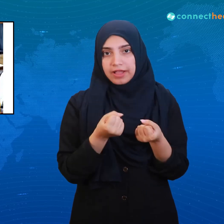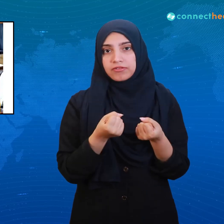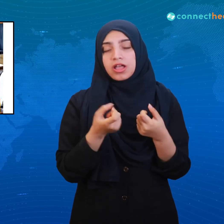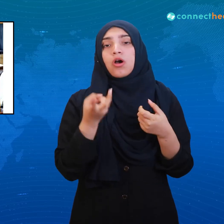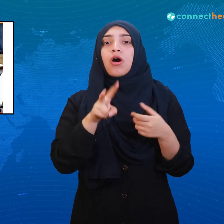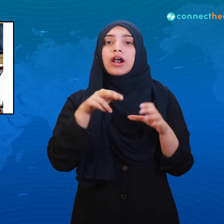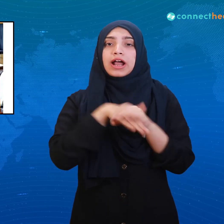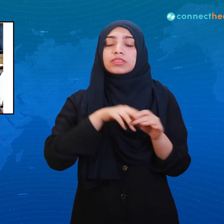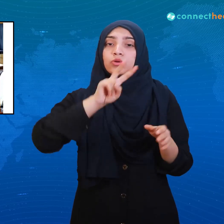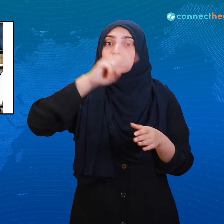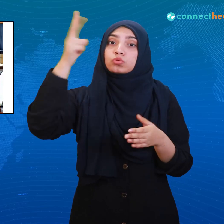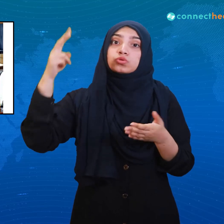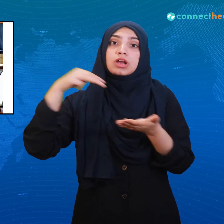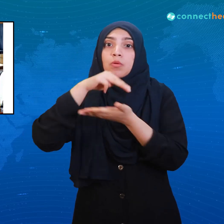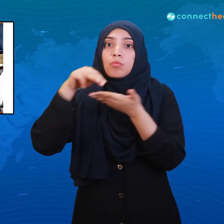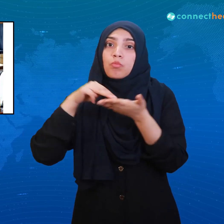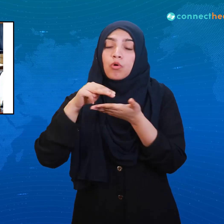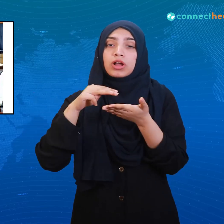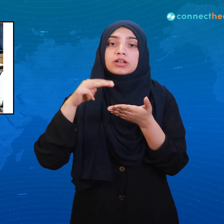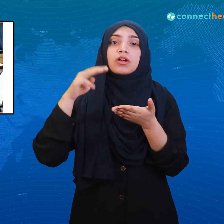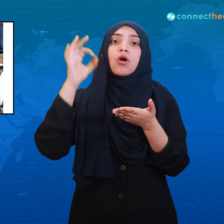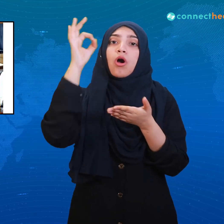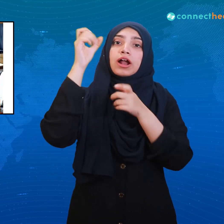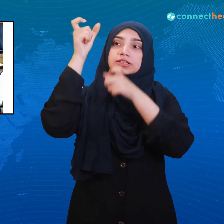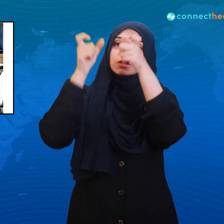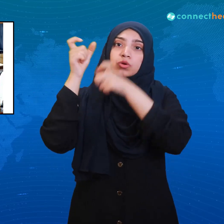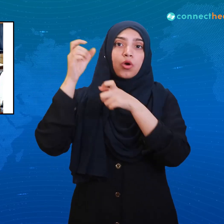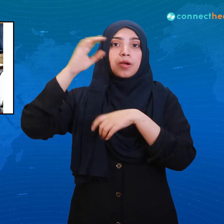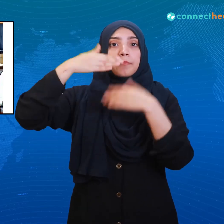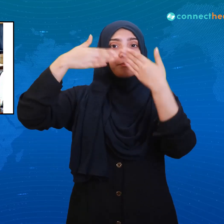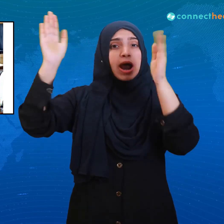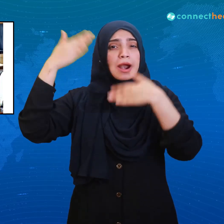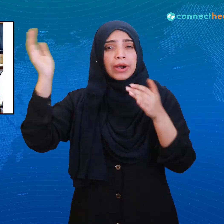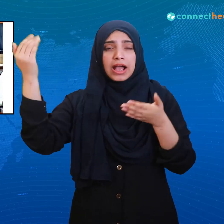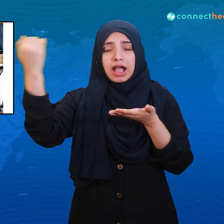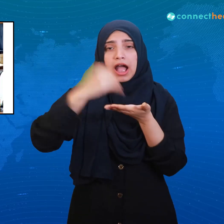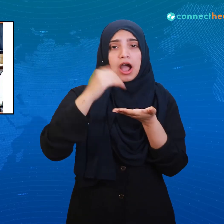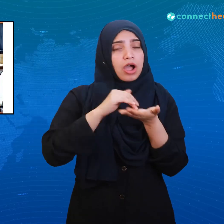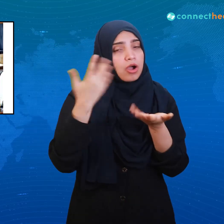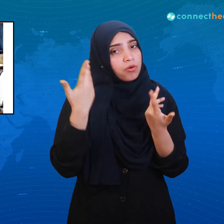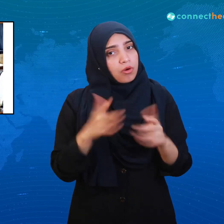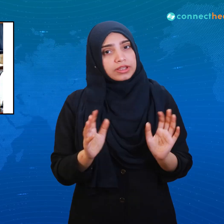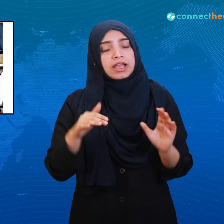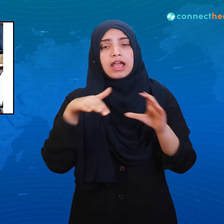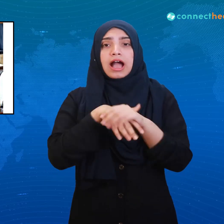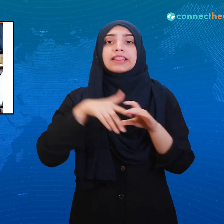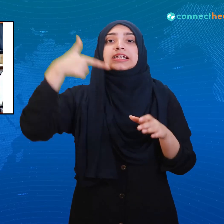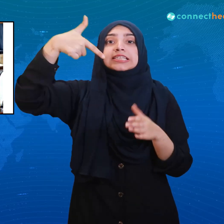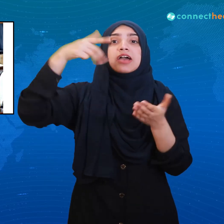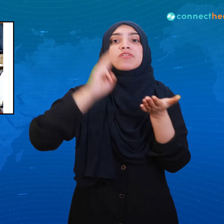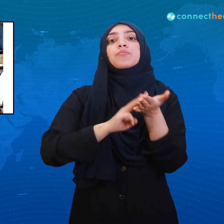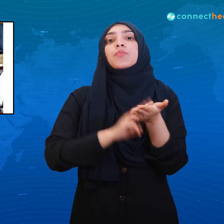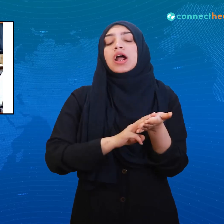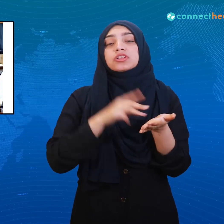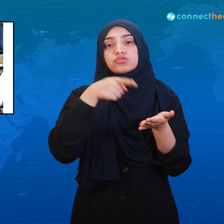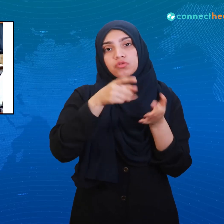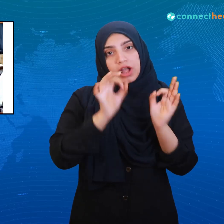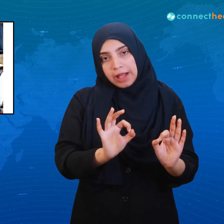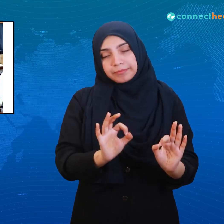के ऑफिशियल भी बैठते हैं। इस मीटिंग की तारीख क्या है? 7 मार्च। इस मीटिंग में हमारे सेनेटर, हमारे